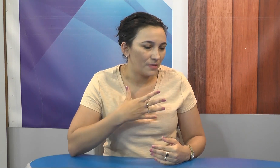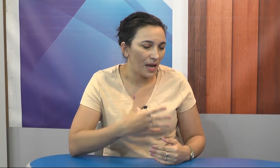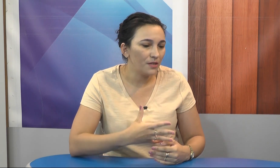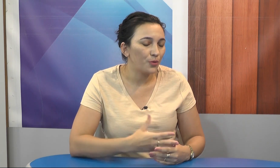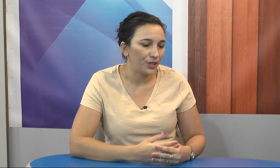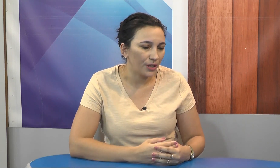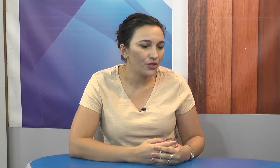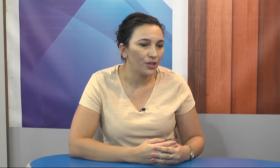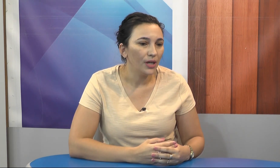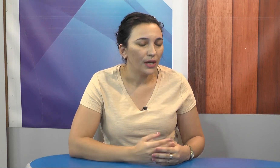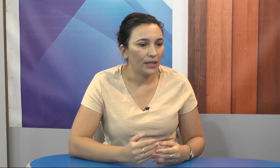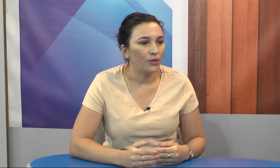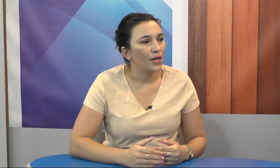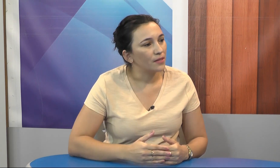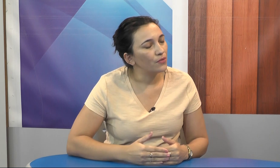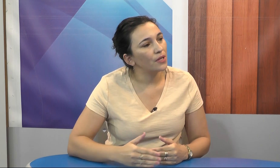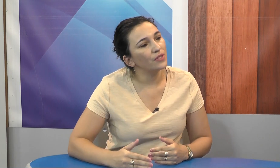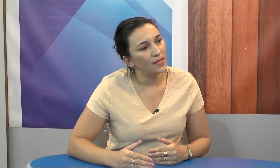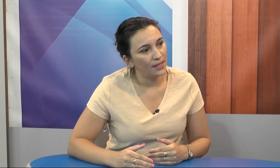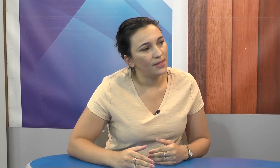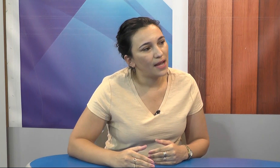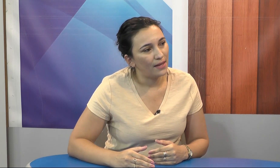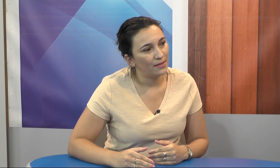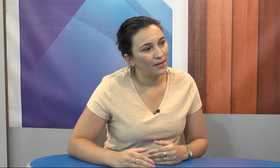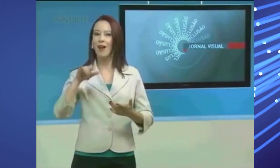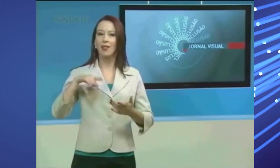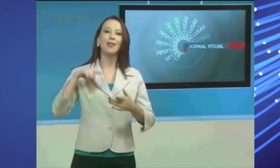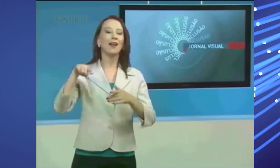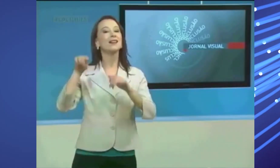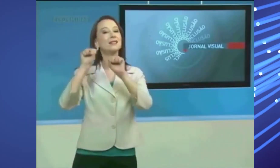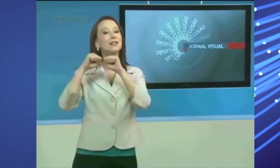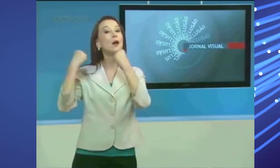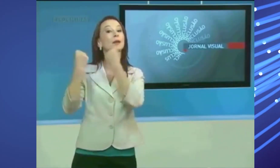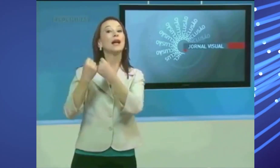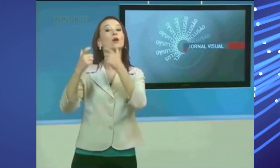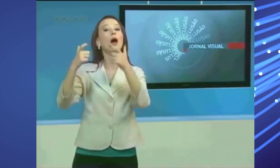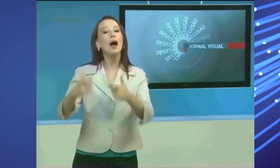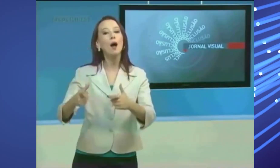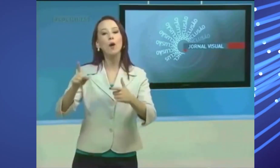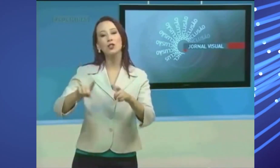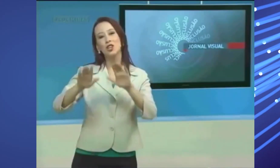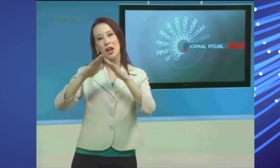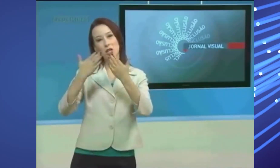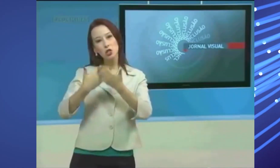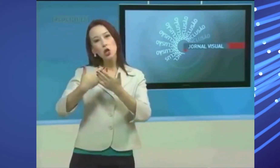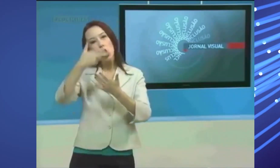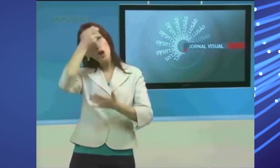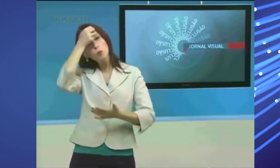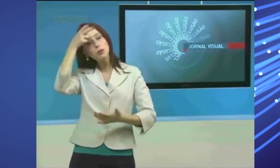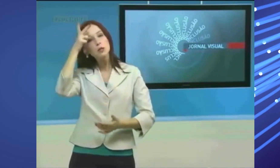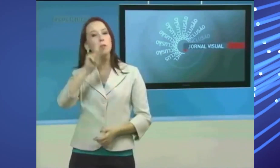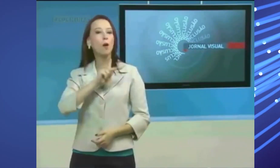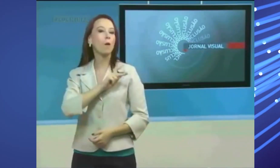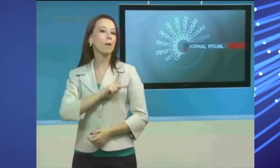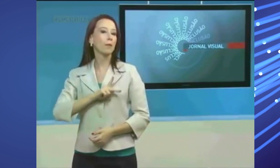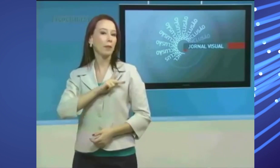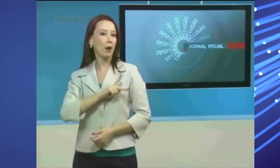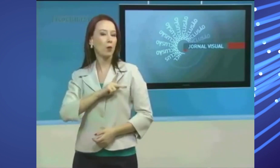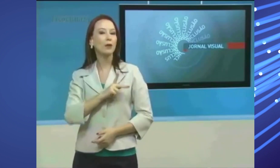mais importantes na educação são os anos iniciais, que é o ciclo básico da alfabetização, né, para poder aprender a ler e escrever. E os alunos